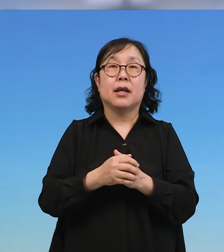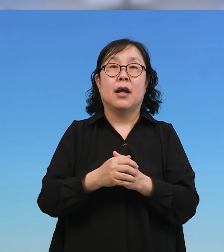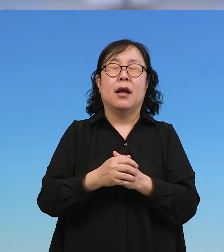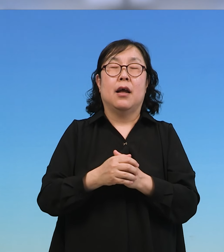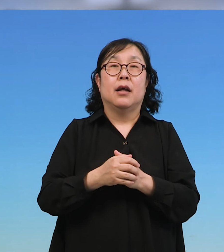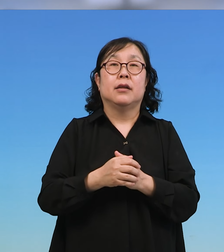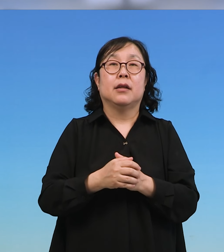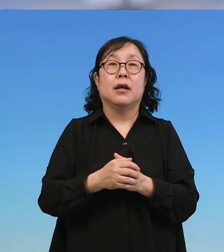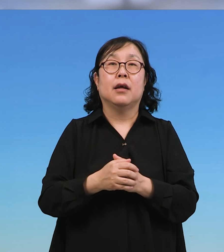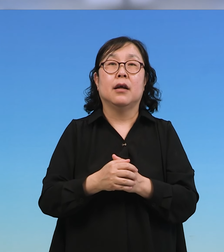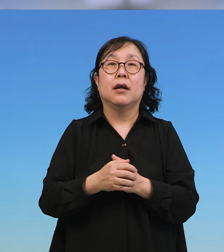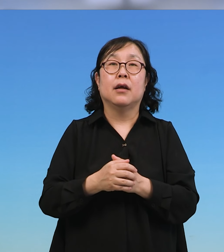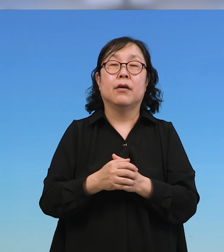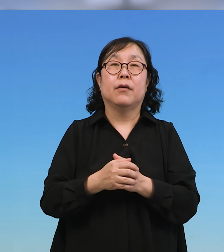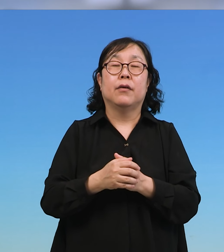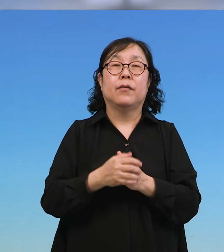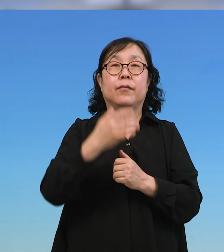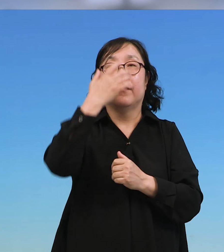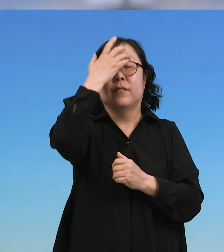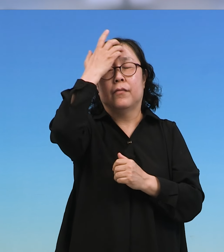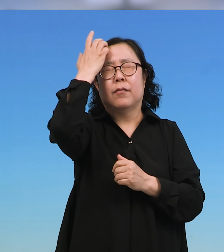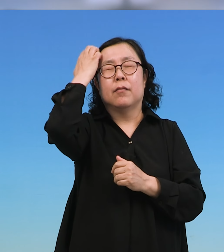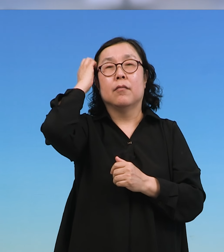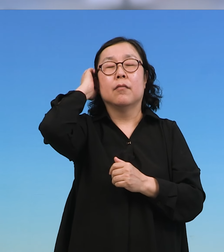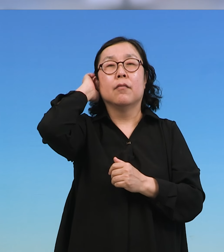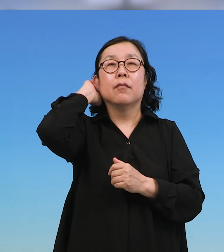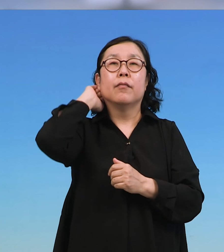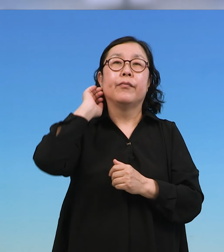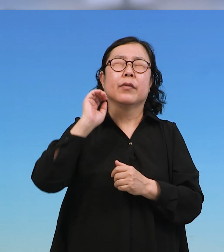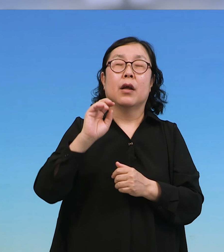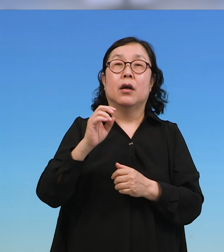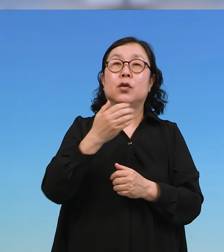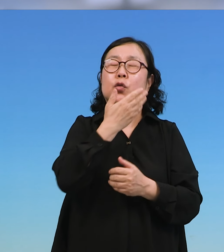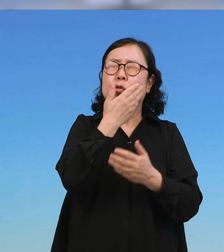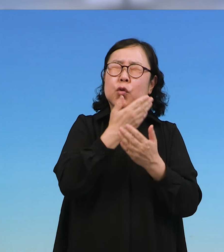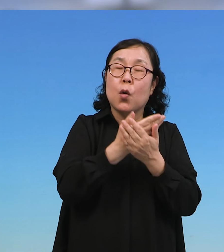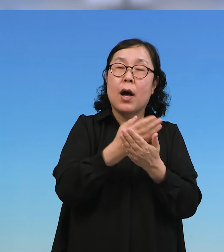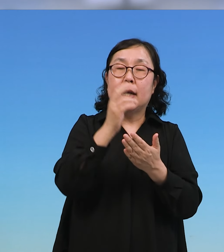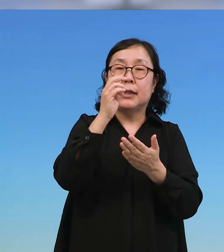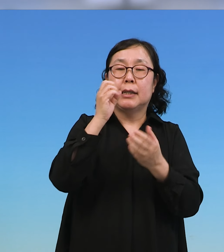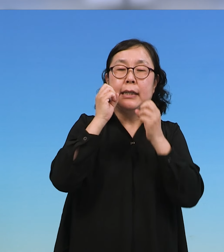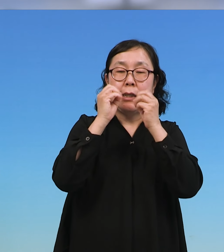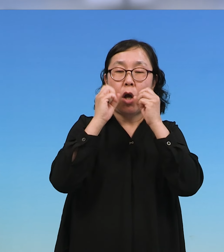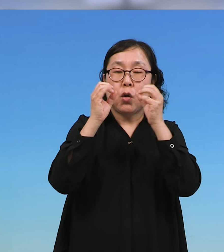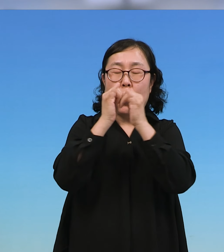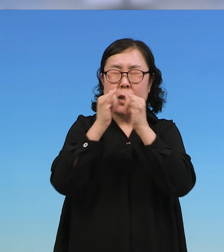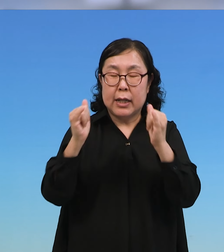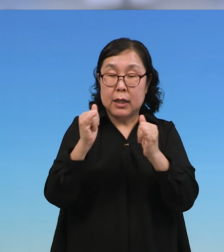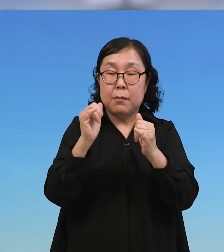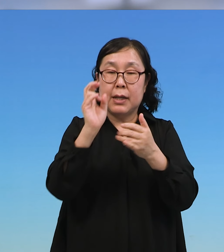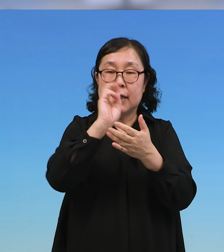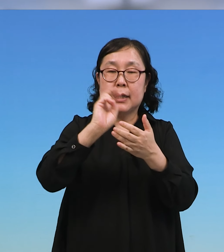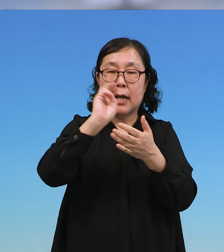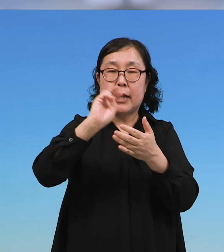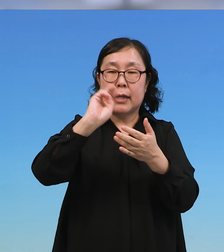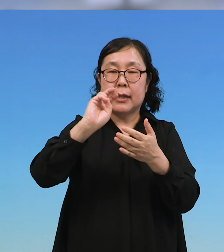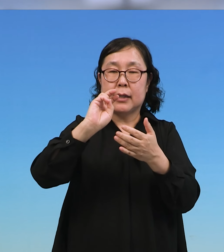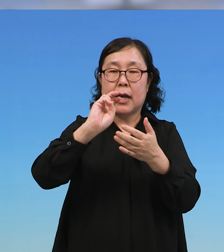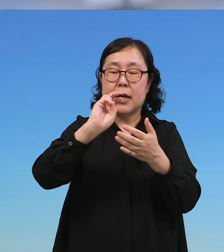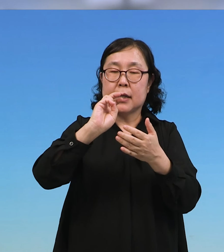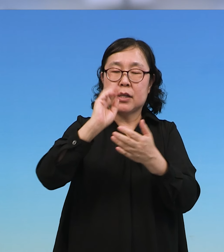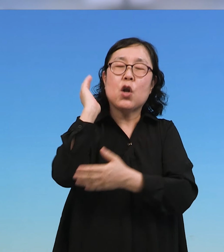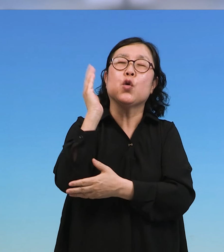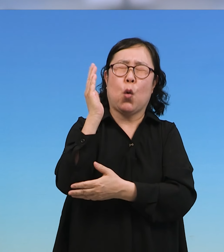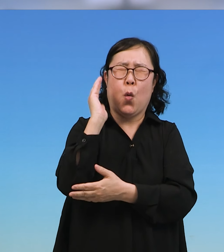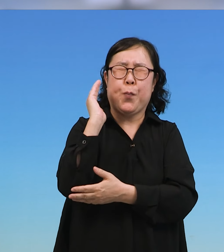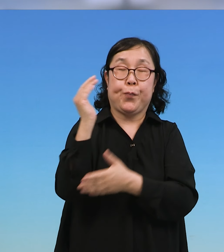너무나 중요한 이제 이 선교사님이 설교하시고요. 이제 콜링, 우리 때는 많이 그랬습니다. 세계가